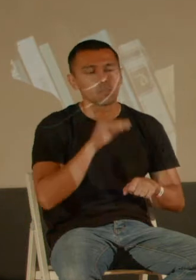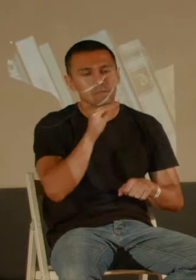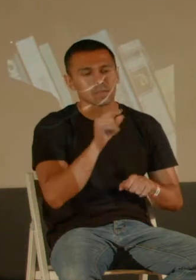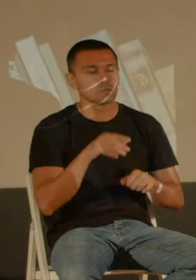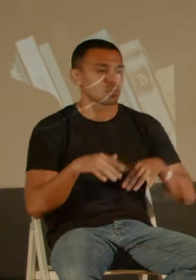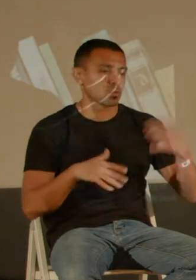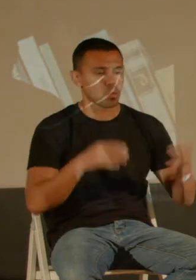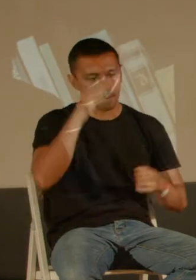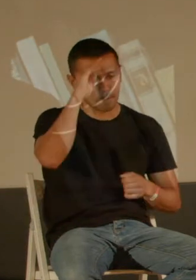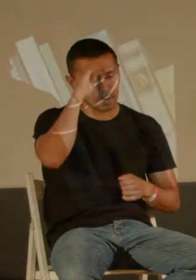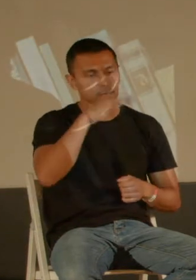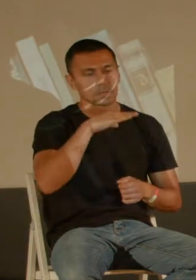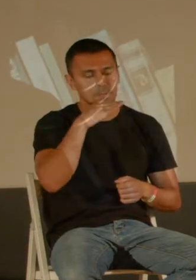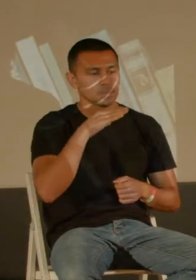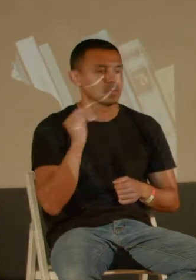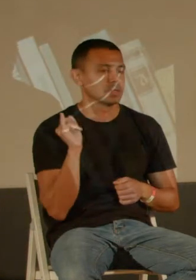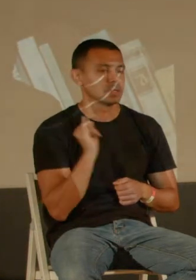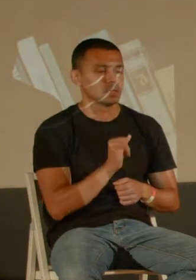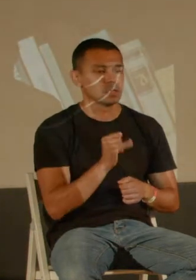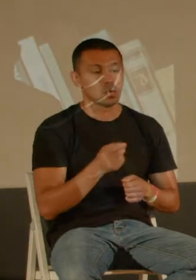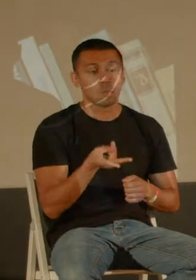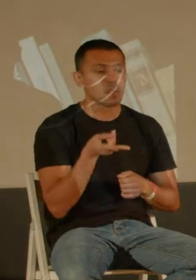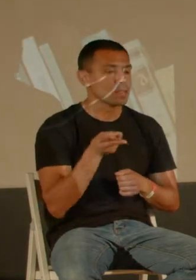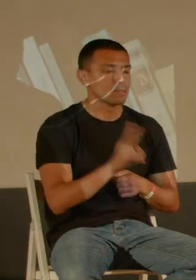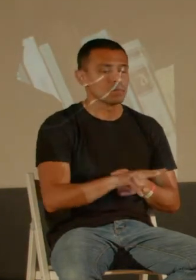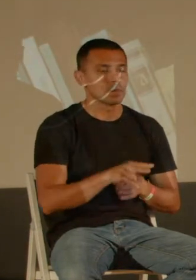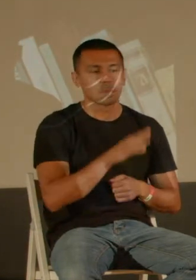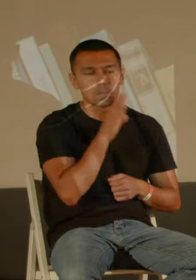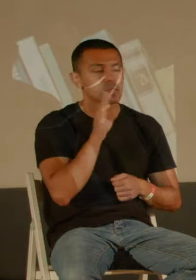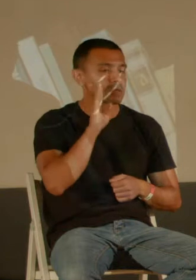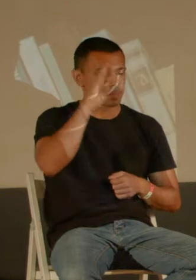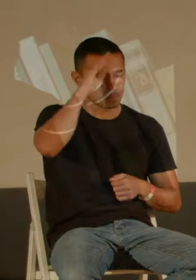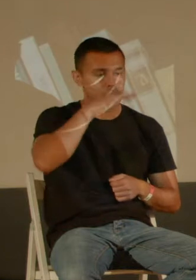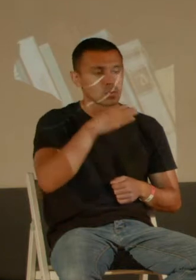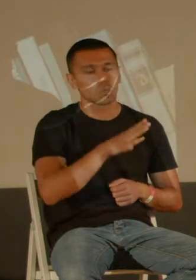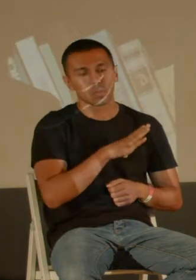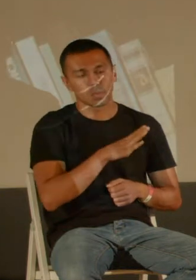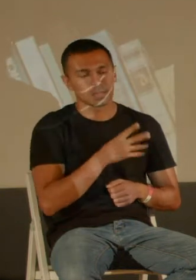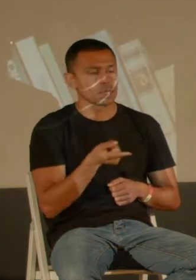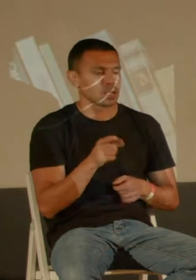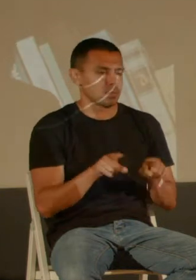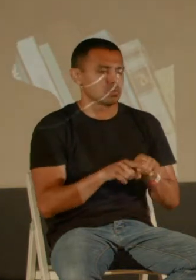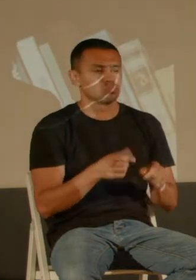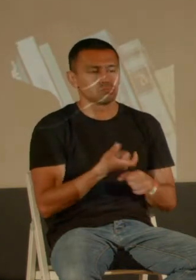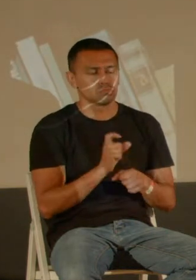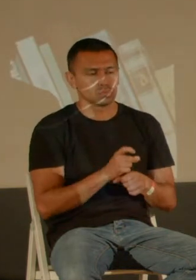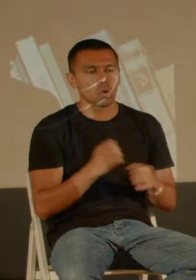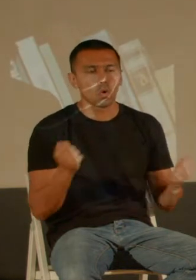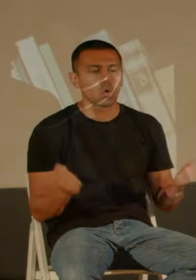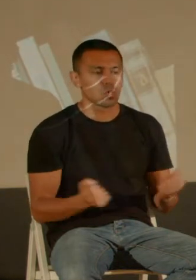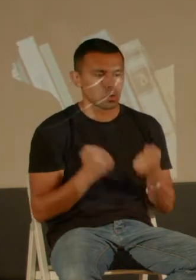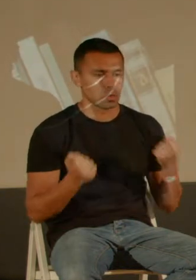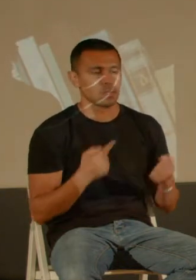професорів з боку батька. І обидва, мати і батько, були такими досить холодними.